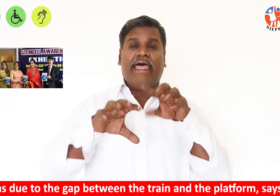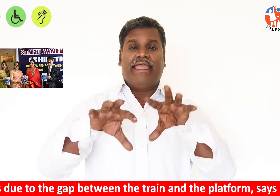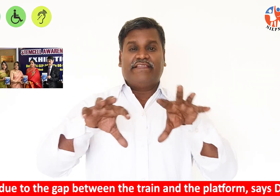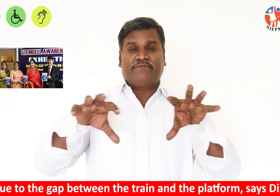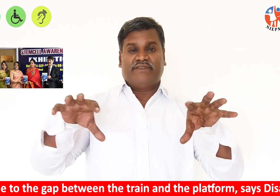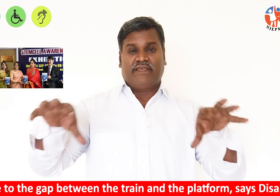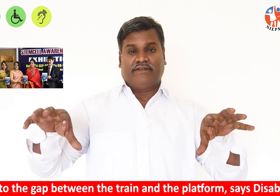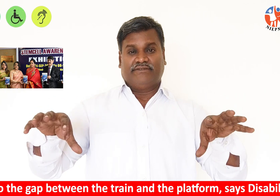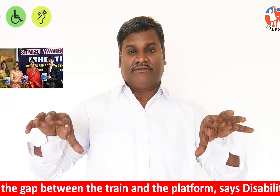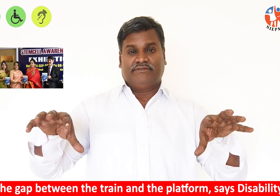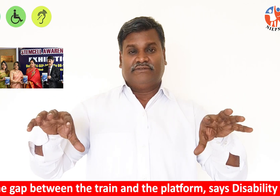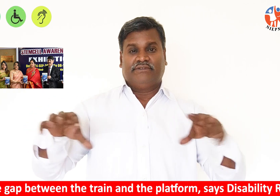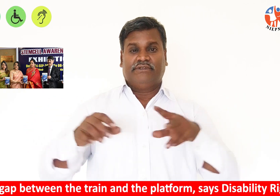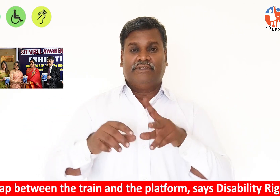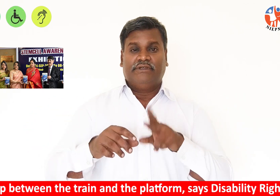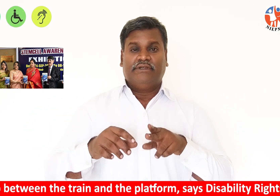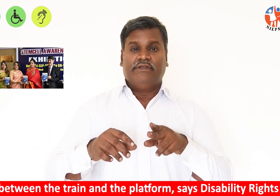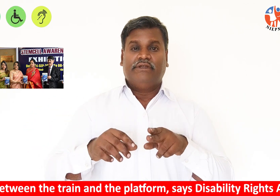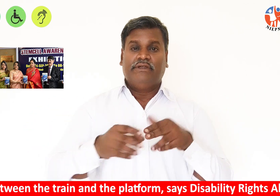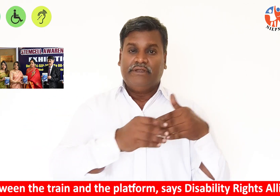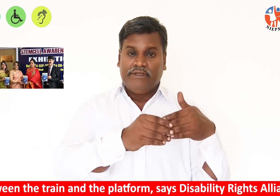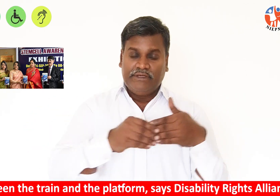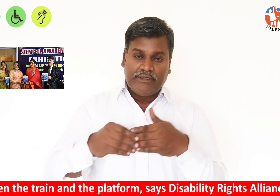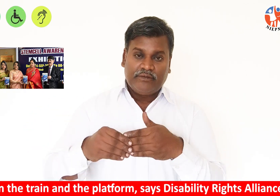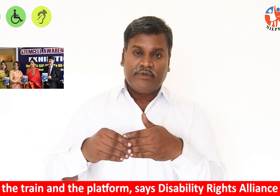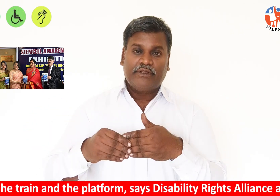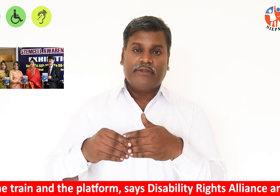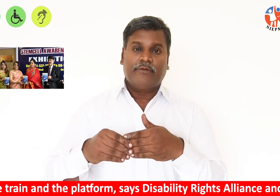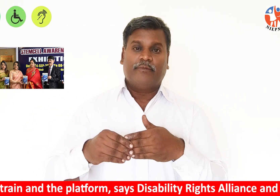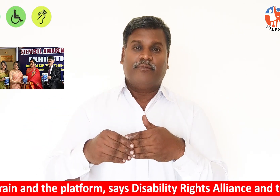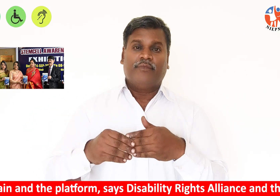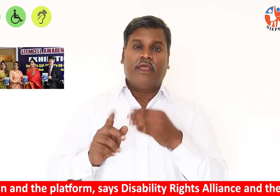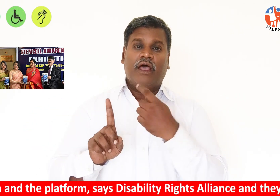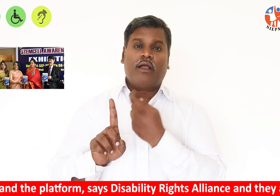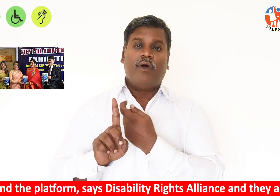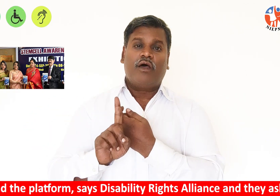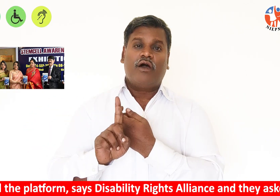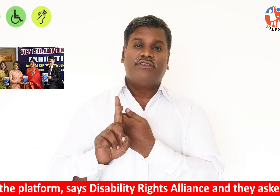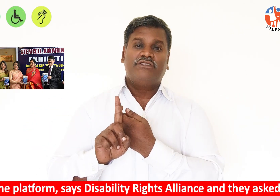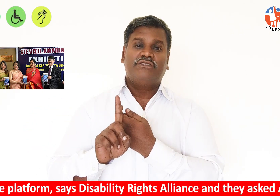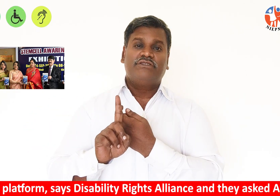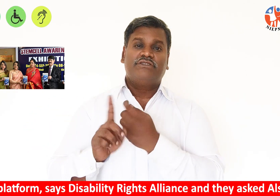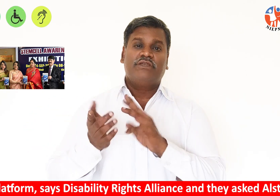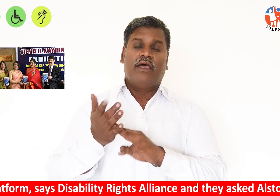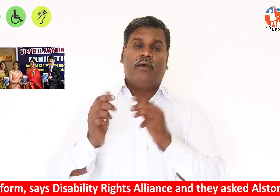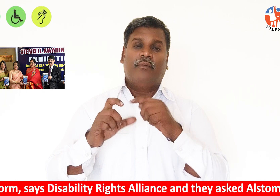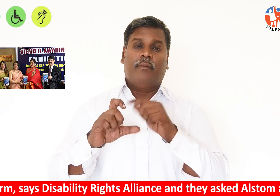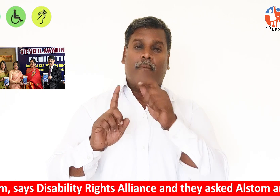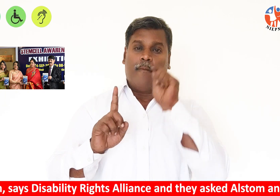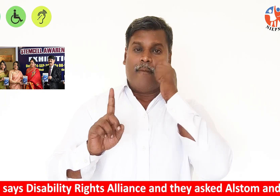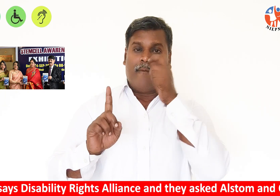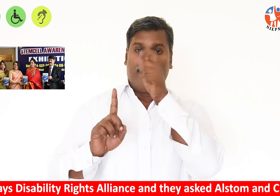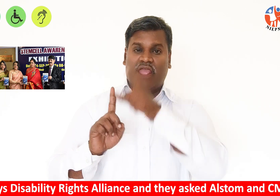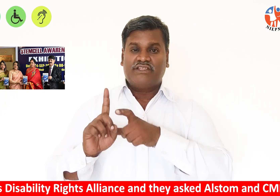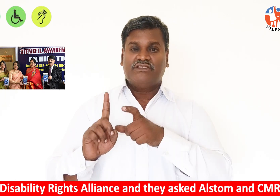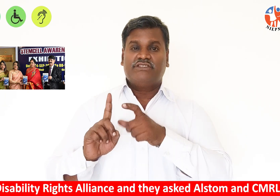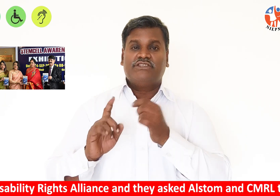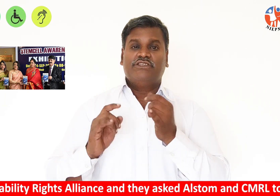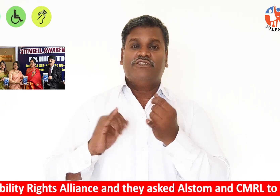A 5-day exhibition was inaugurated at Kamaraj Men's Speciality Hospital on Wednesday to mark World Sexual Health Day and